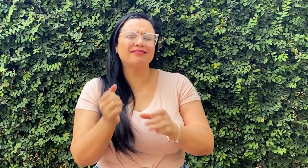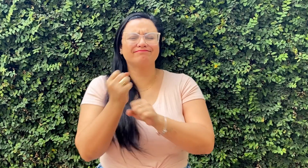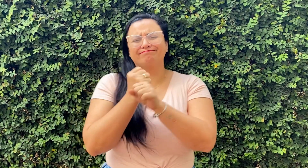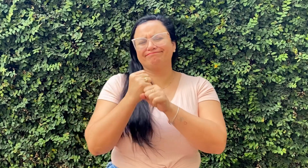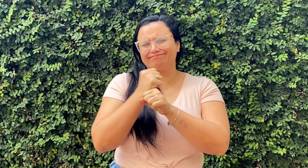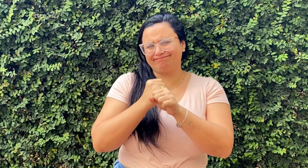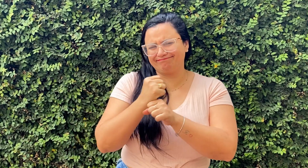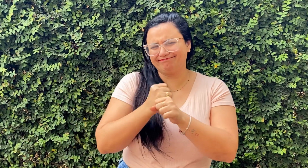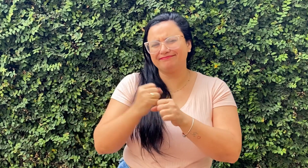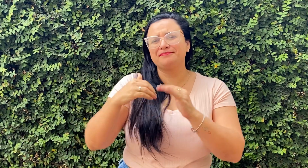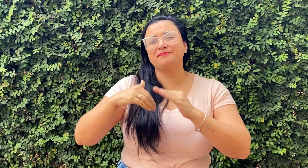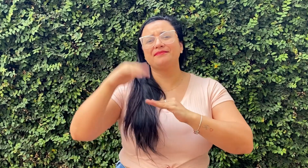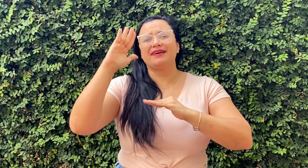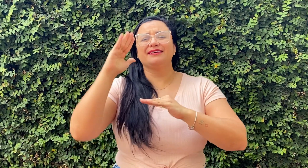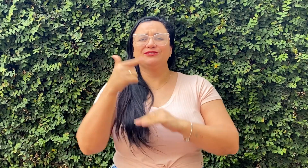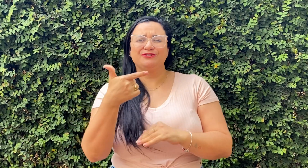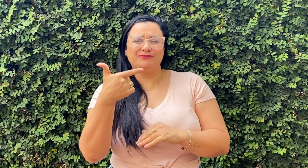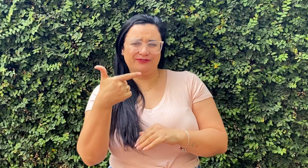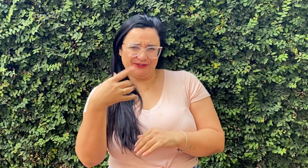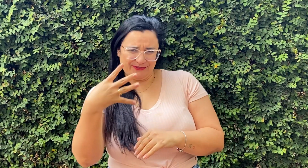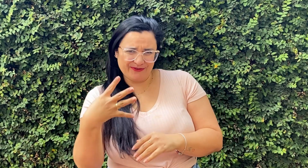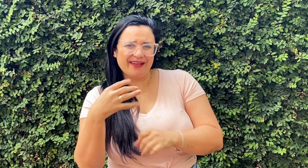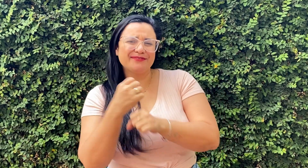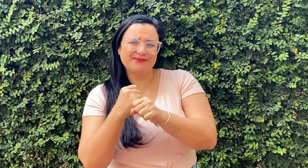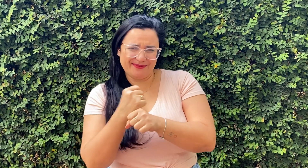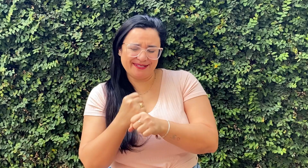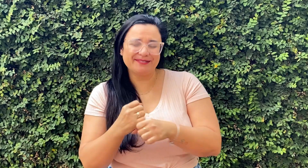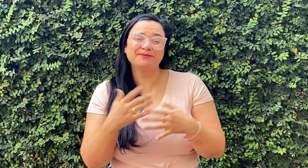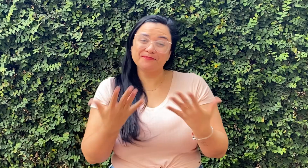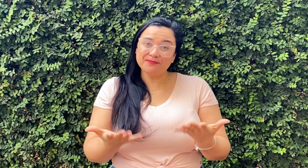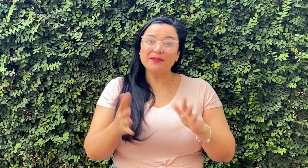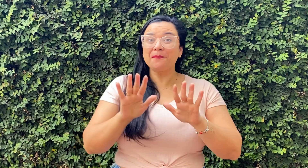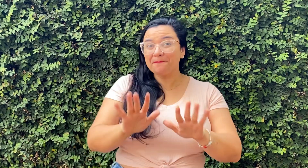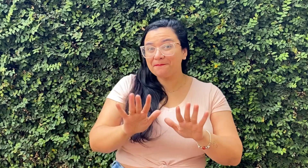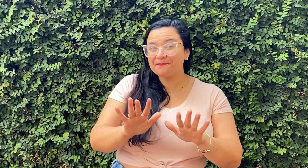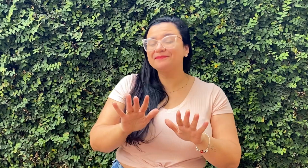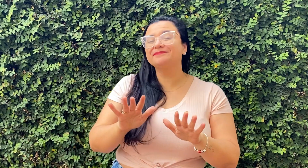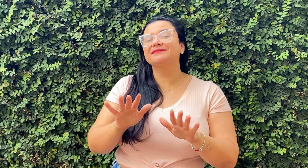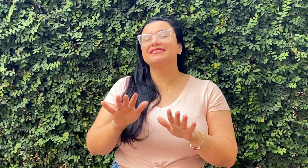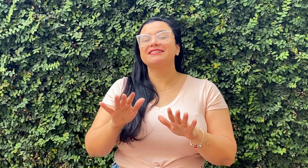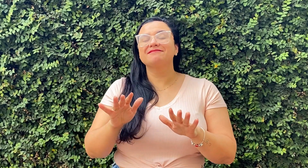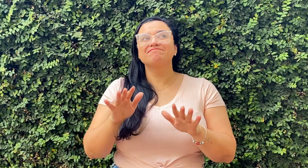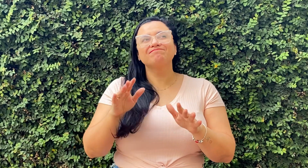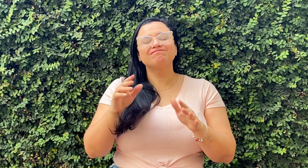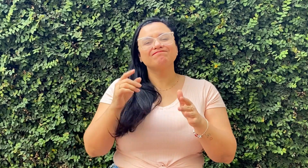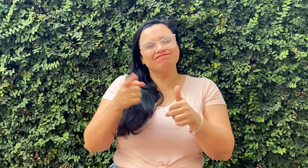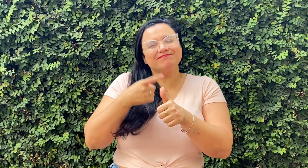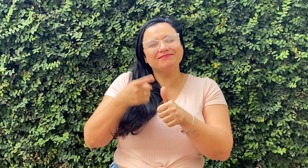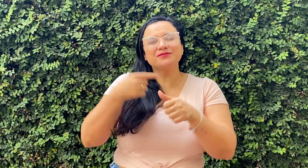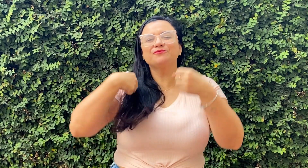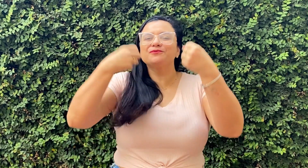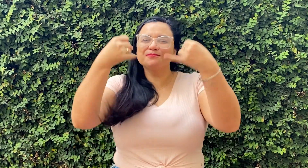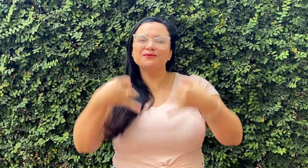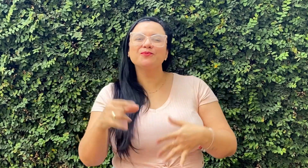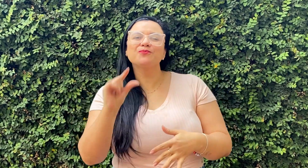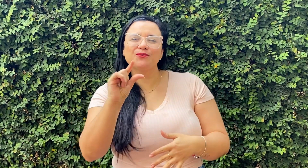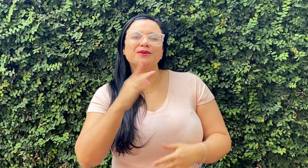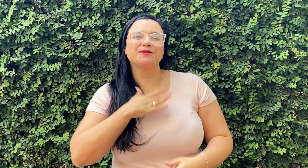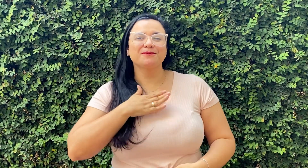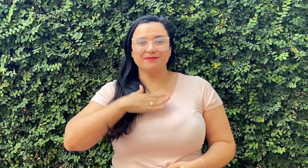Já tenho alguns anos, já vai fazer mais de 24 anos que eu atuo na área. Primeiramente, eu vou explicar um pouquinho da